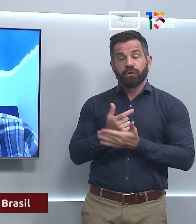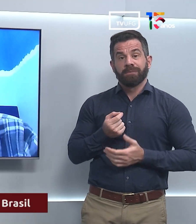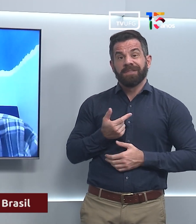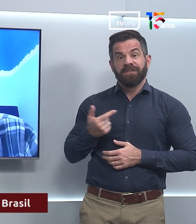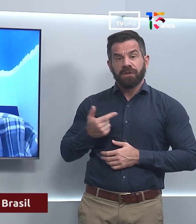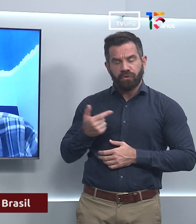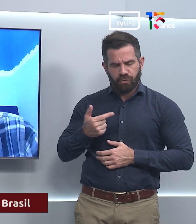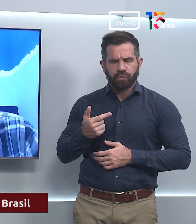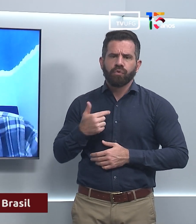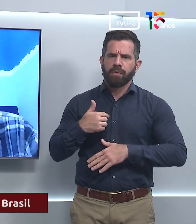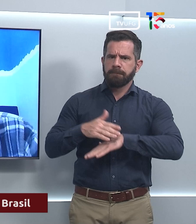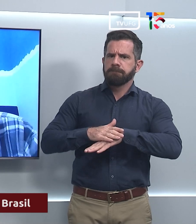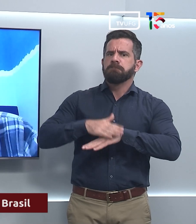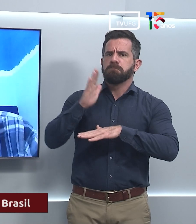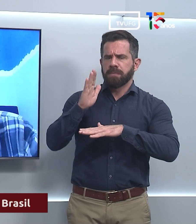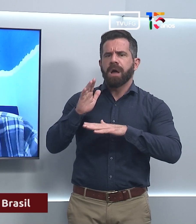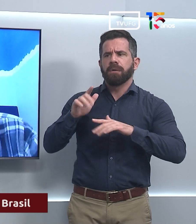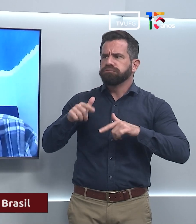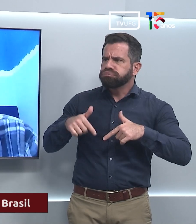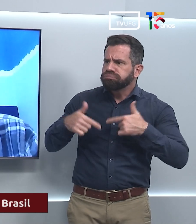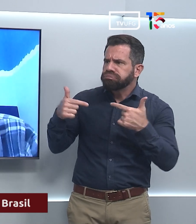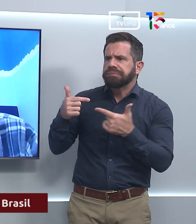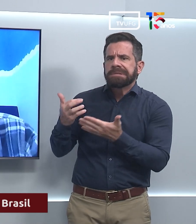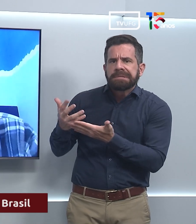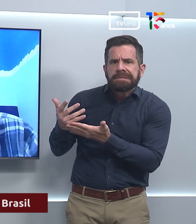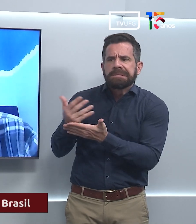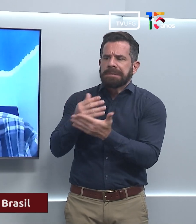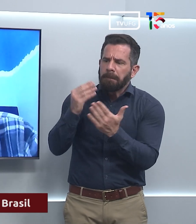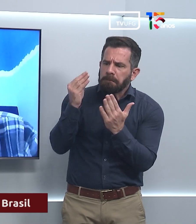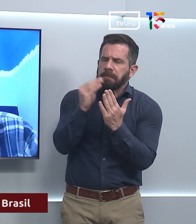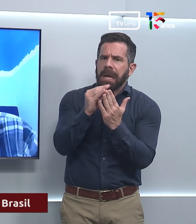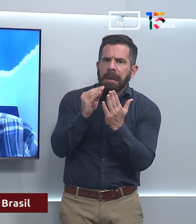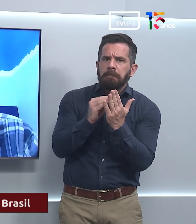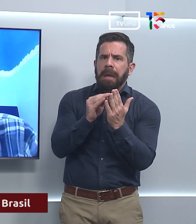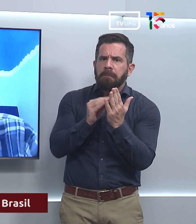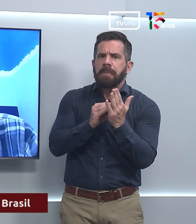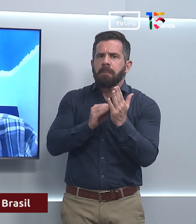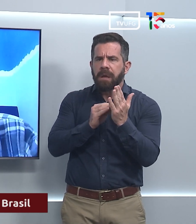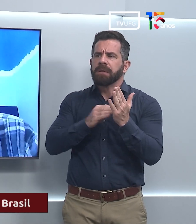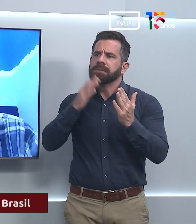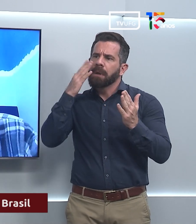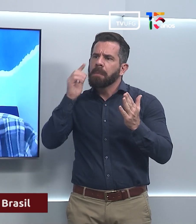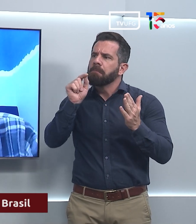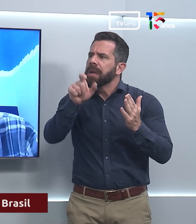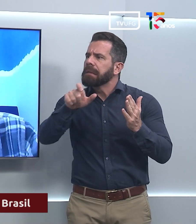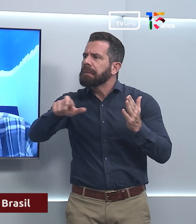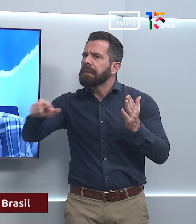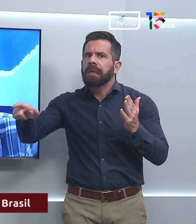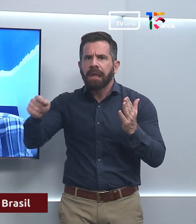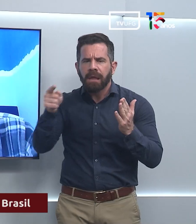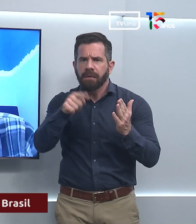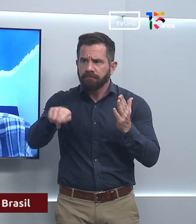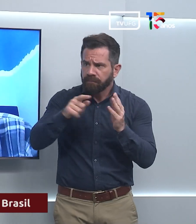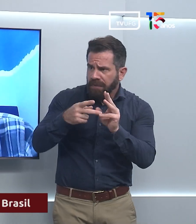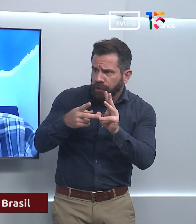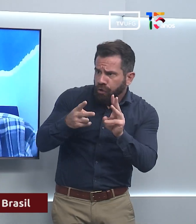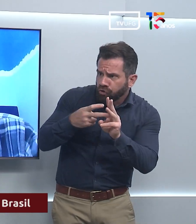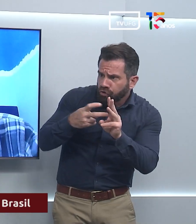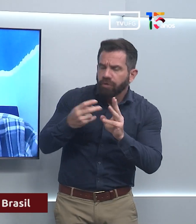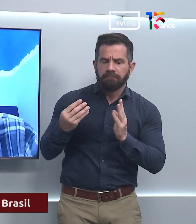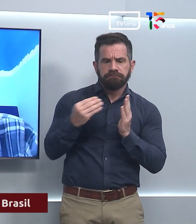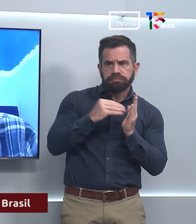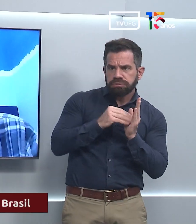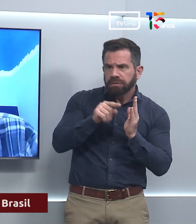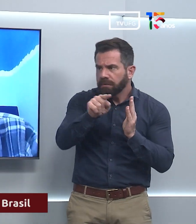mais instrumentos para dimensionar a extensão dessa presença, né? Então é por isso que esse